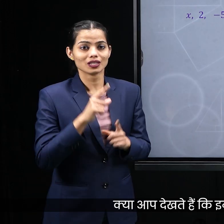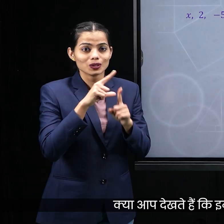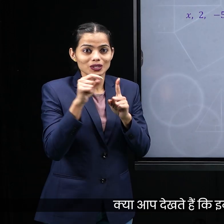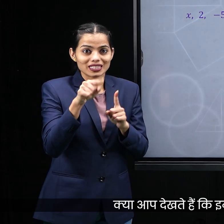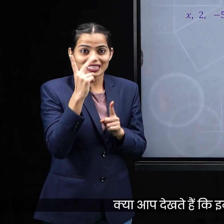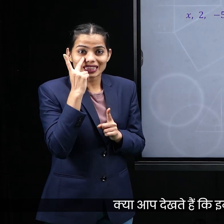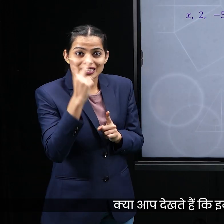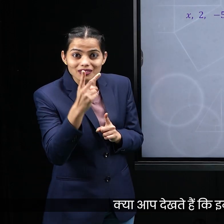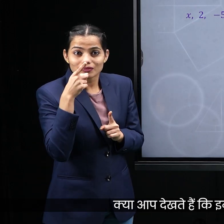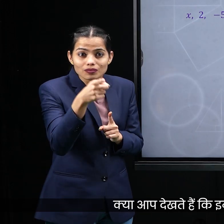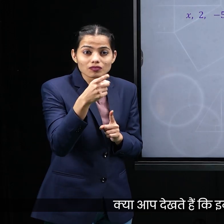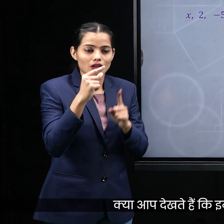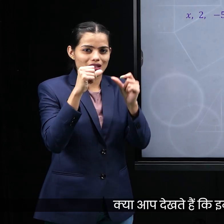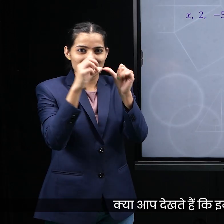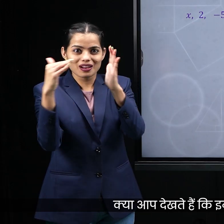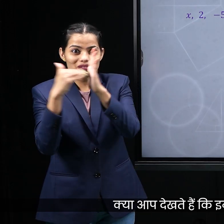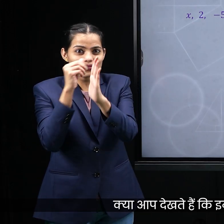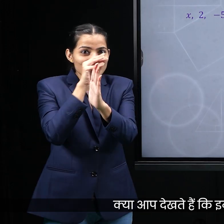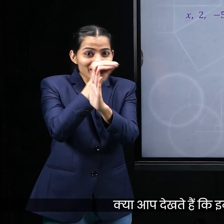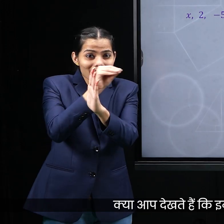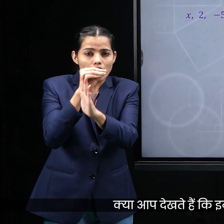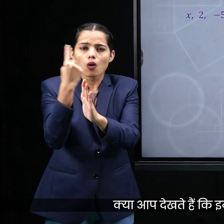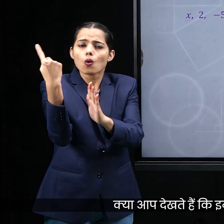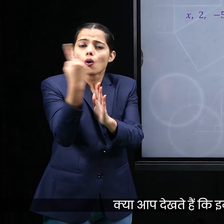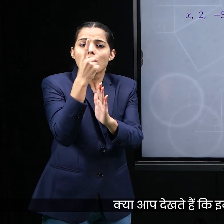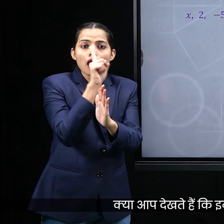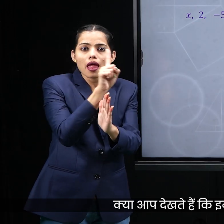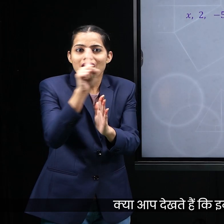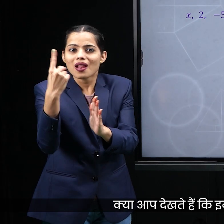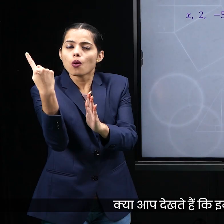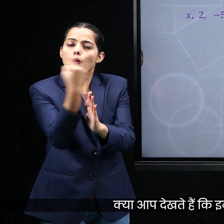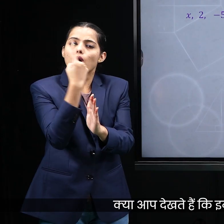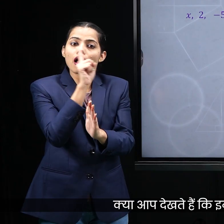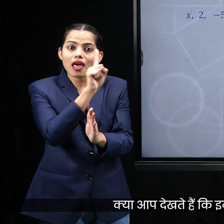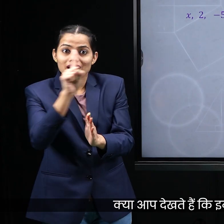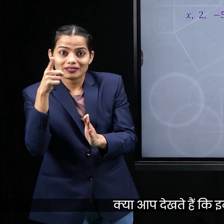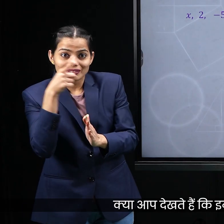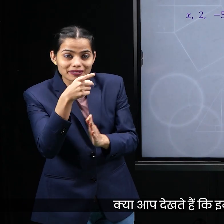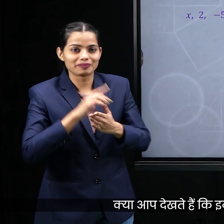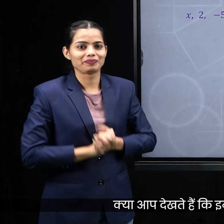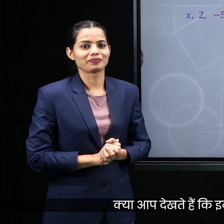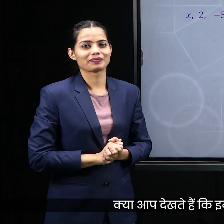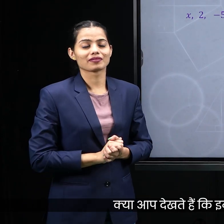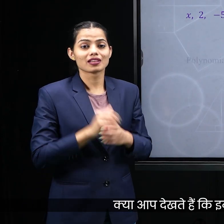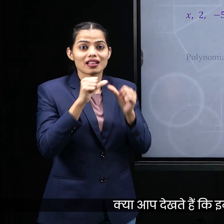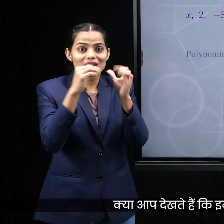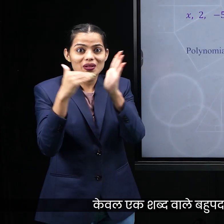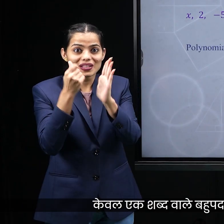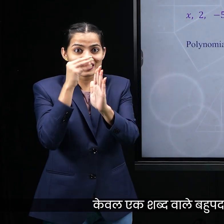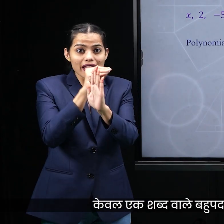क्या आप देखते हैं कि इनमें से प्रत्येक बहुपद का केवल एक ही पद है?